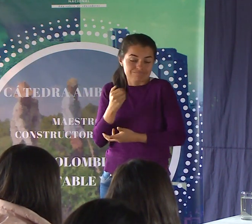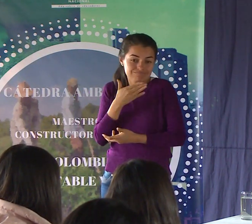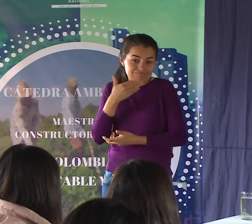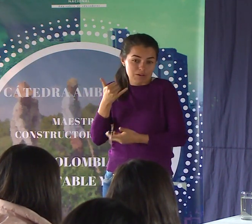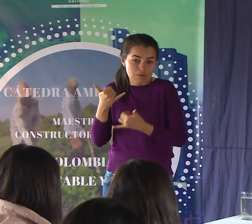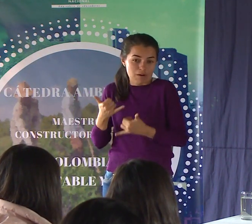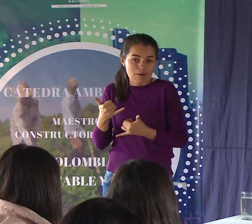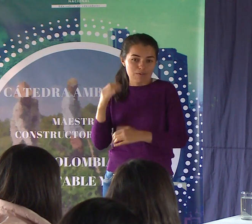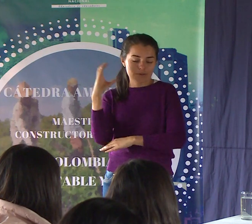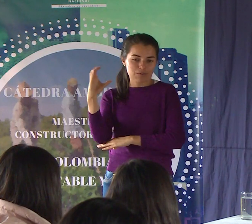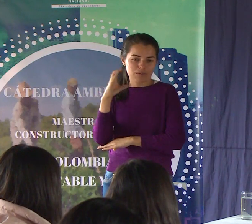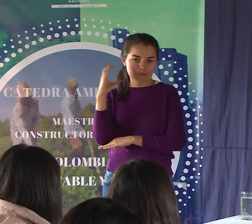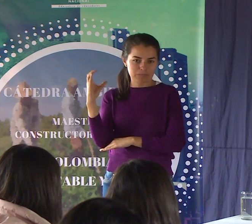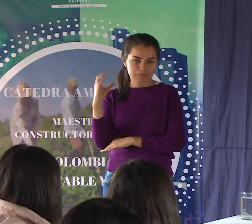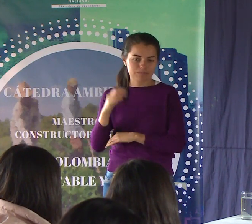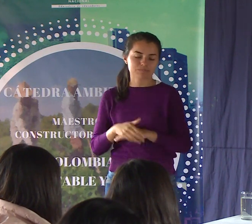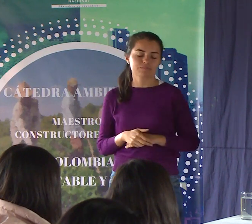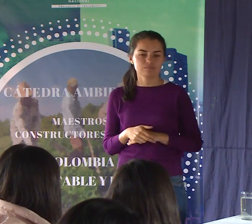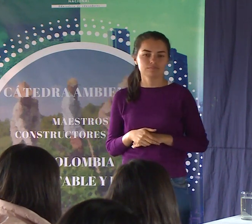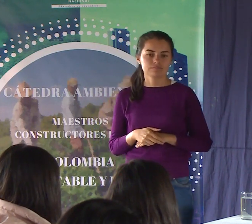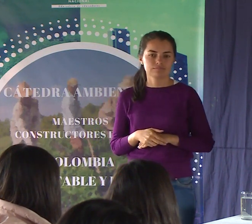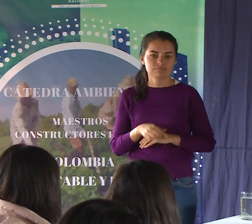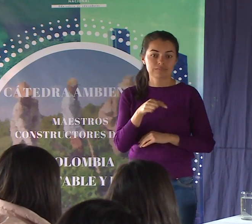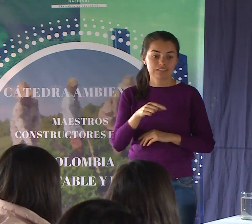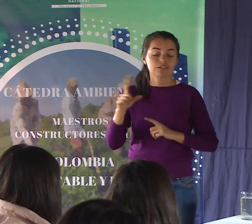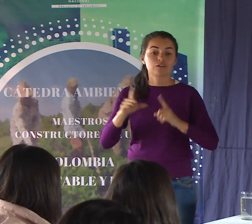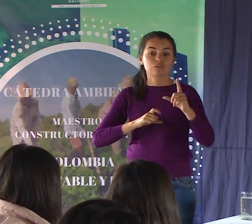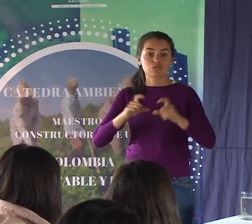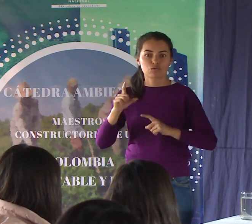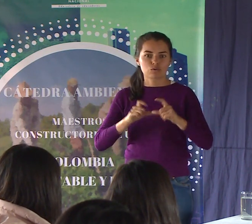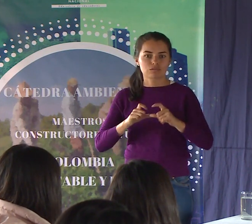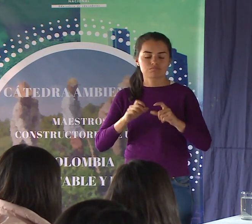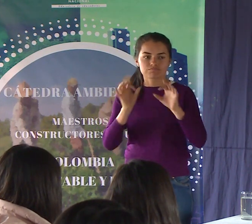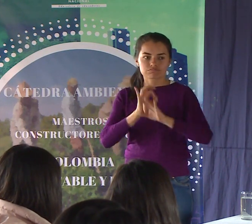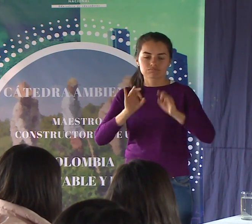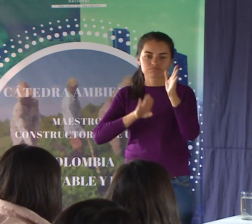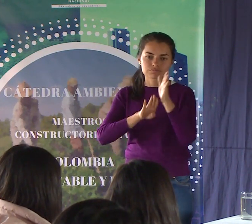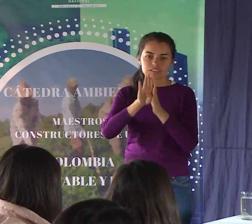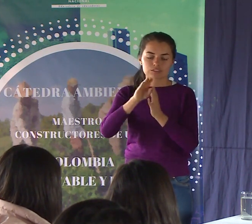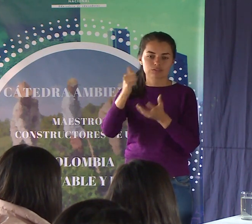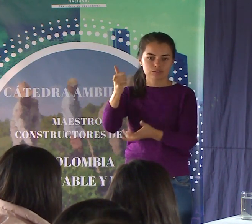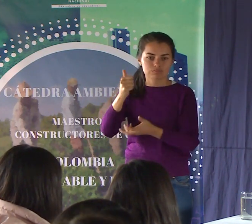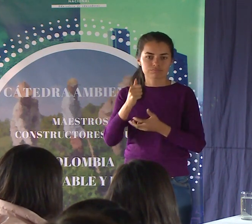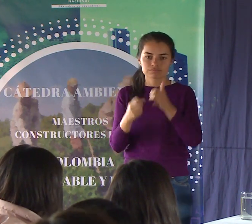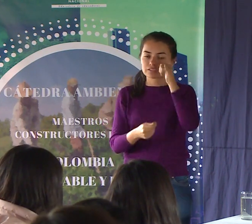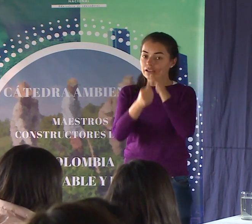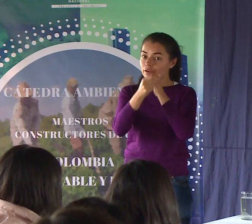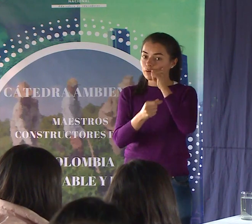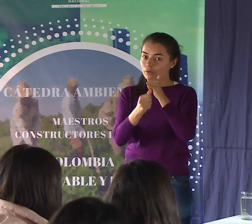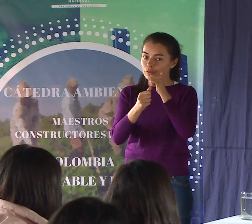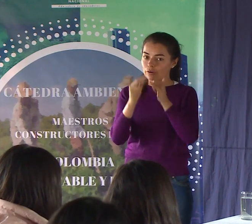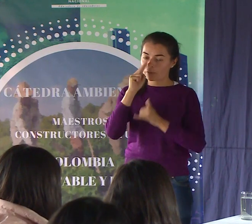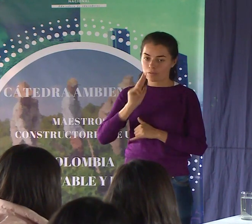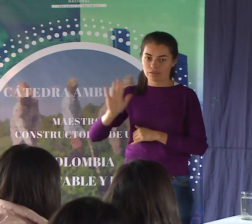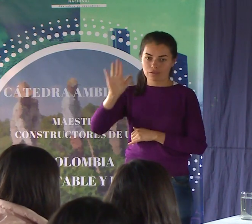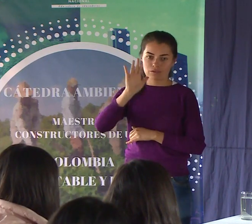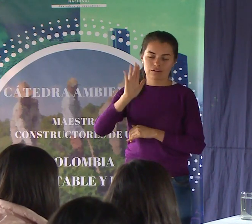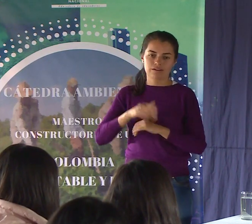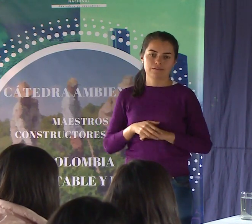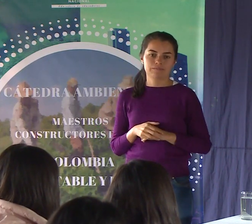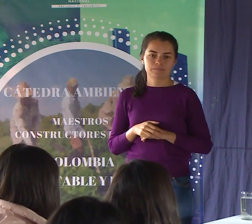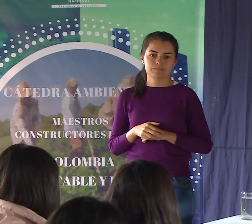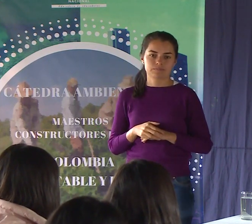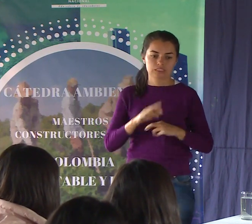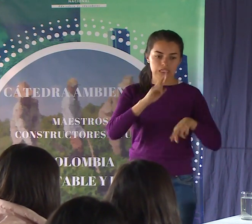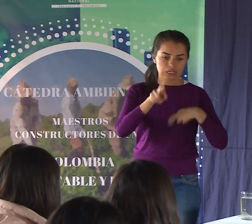indicar algo, ¿cierto? Eso nos tiene que decir que el turismo es el motor de desarrollo económico de la nación. Pero si estas dos experiencias se unen,